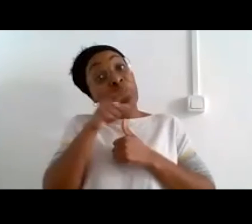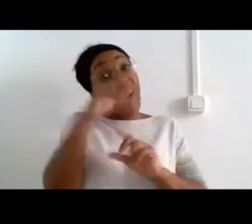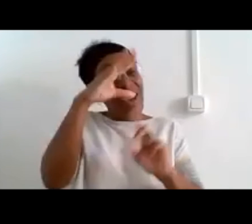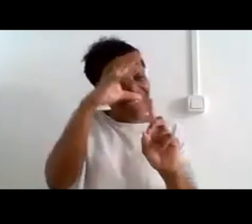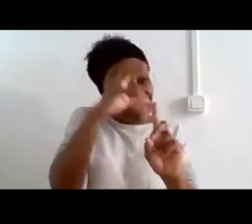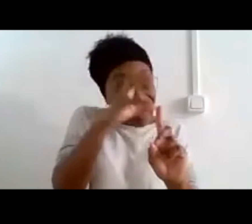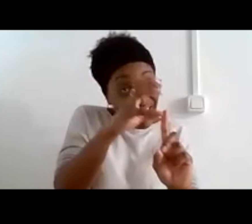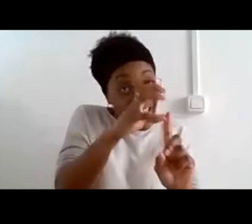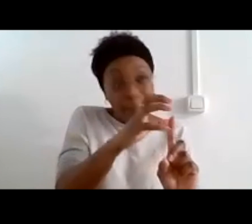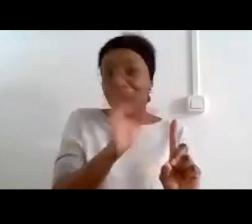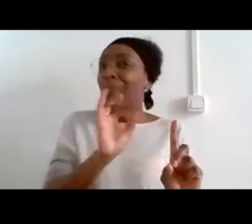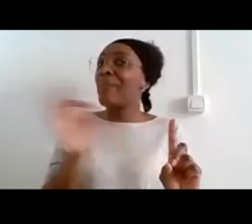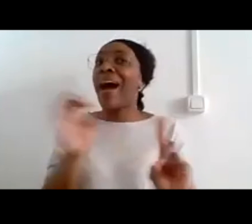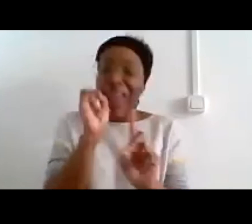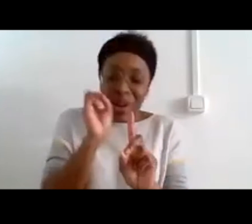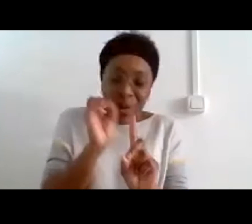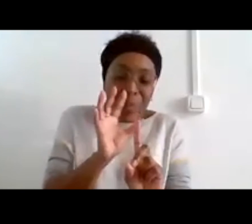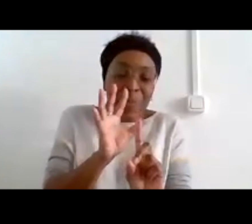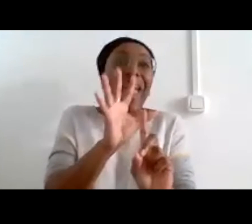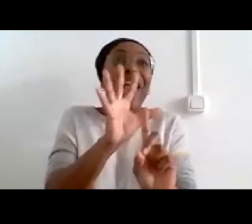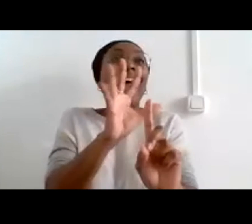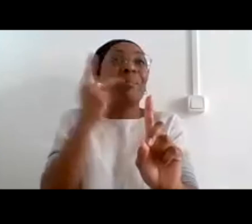mais il aura la lumière de la vie. Amen.»